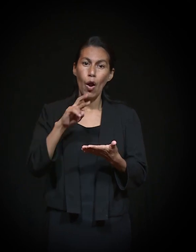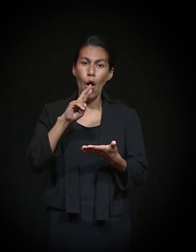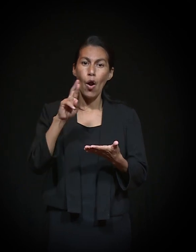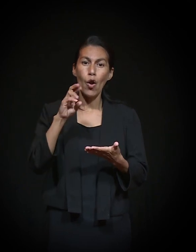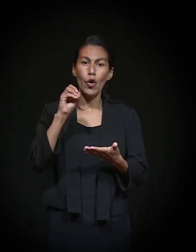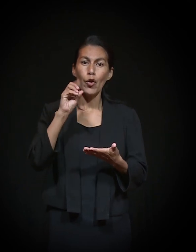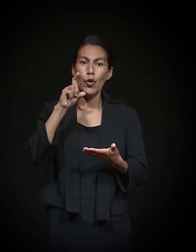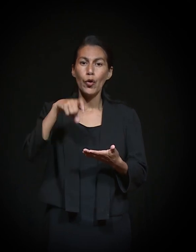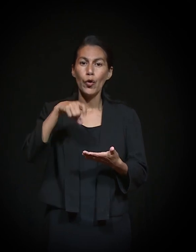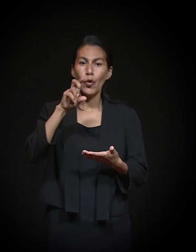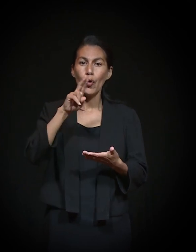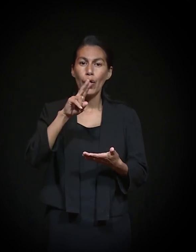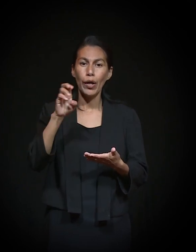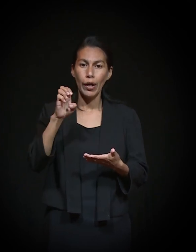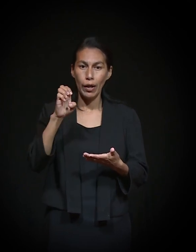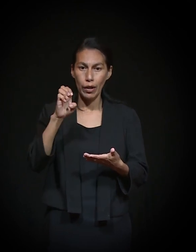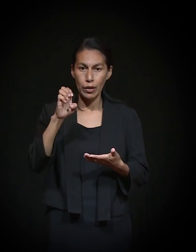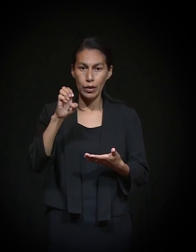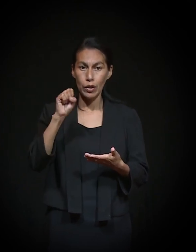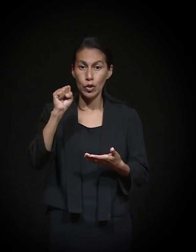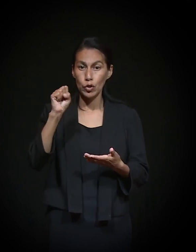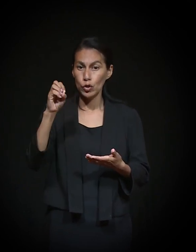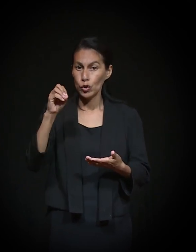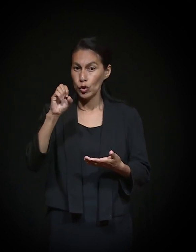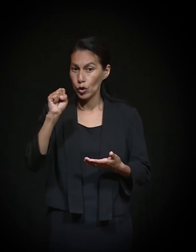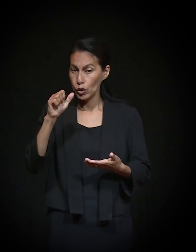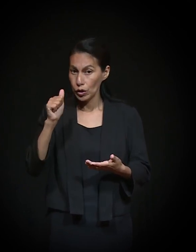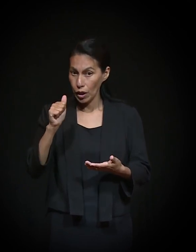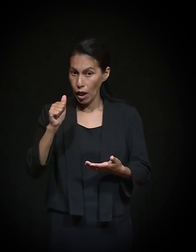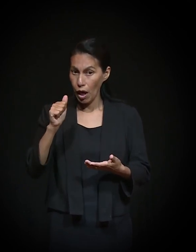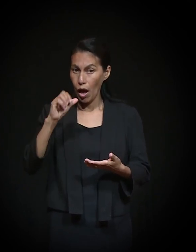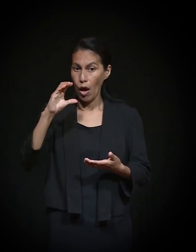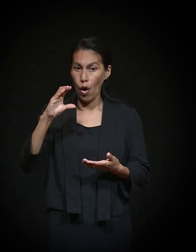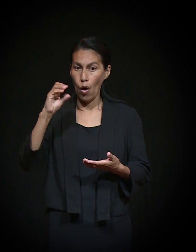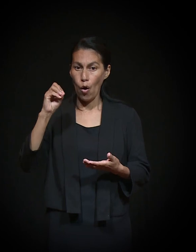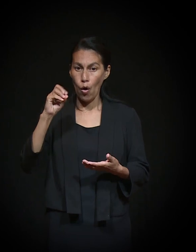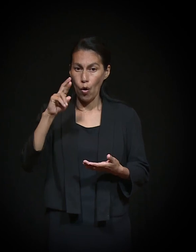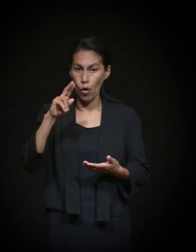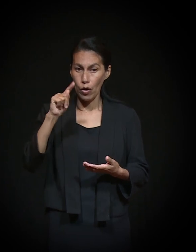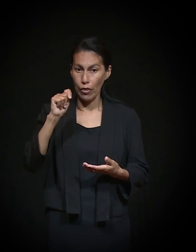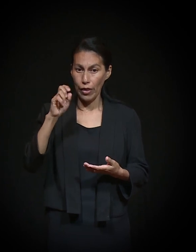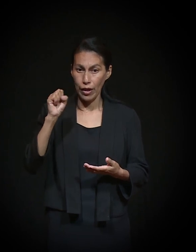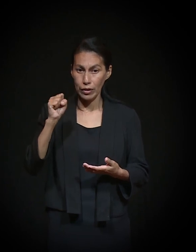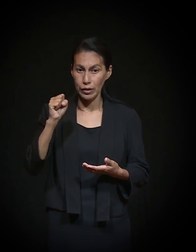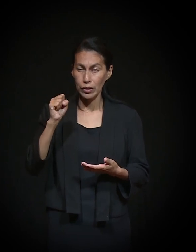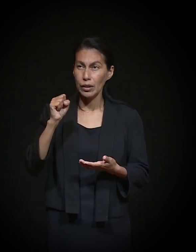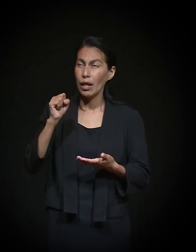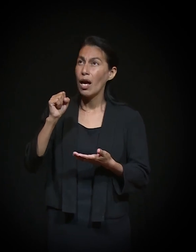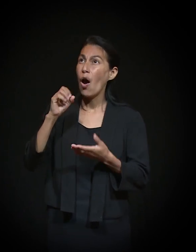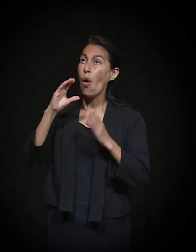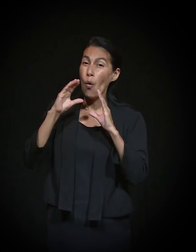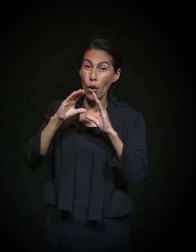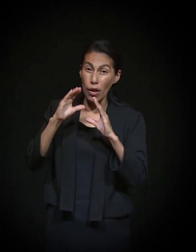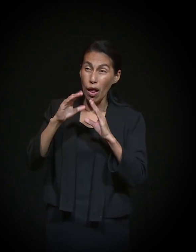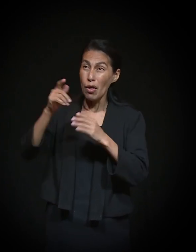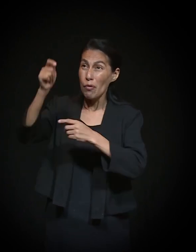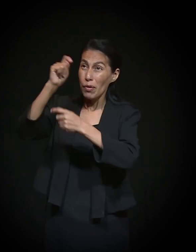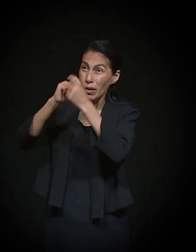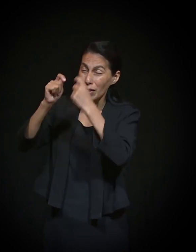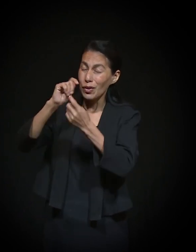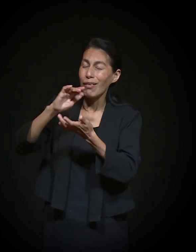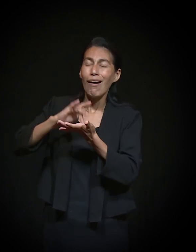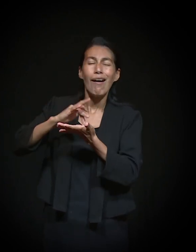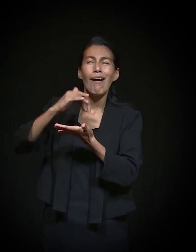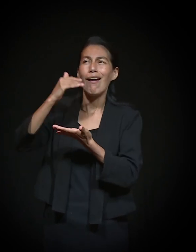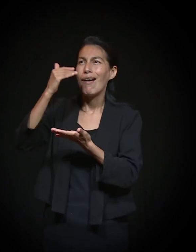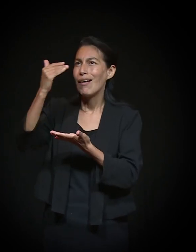El Roque Esposa Cortés está agradecido al Eterno por tantos cuidados y